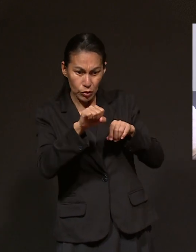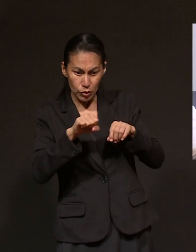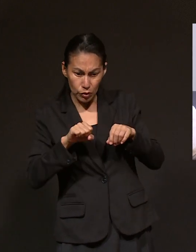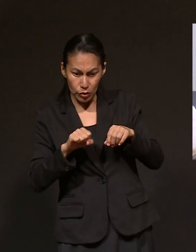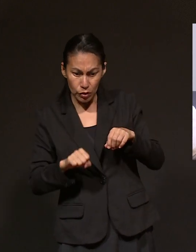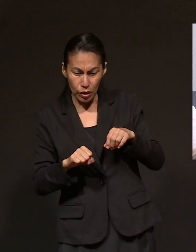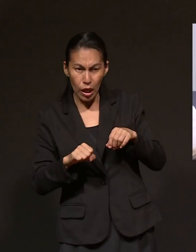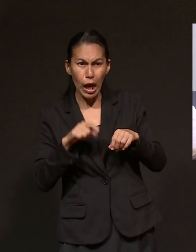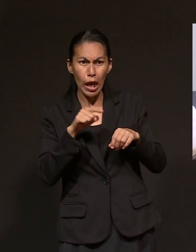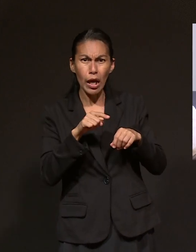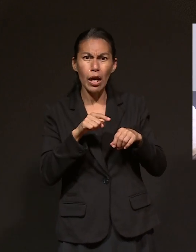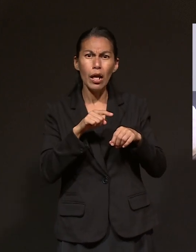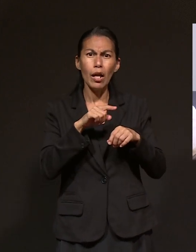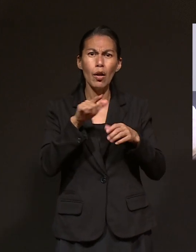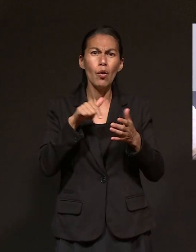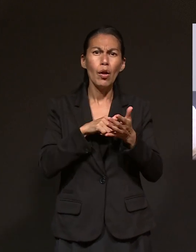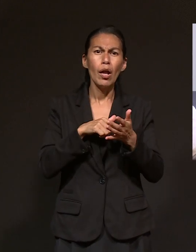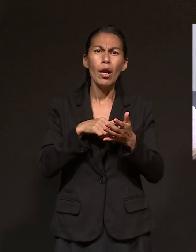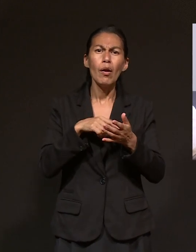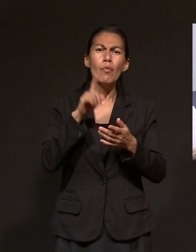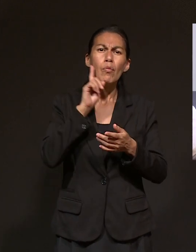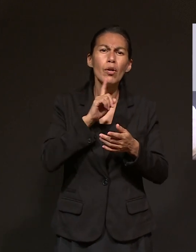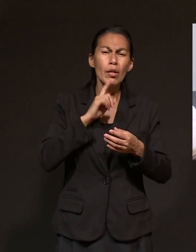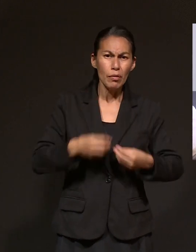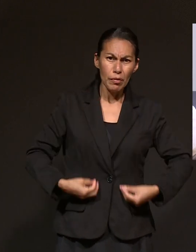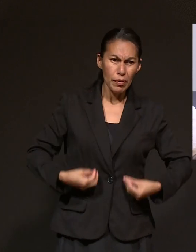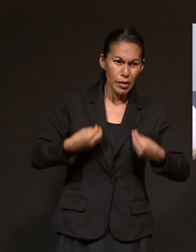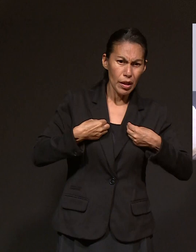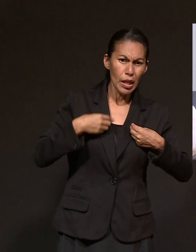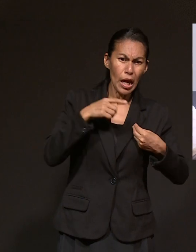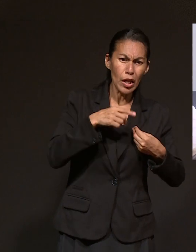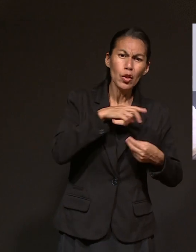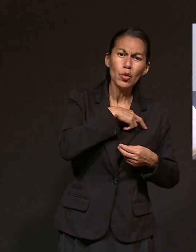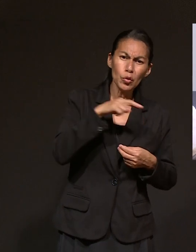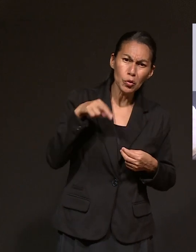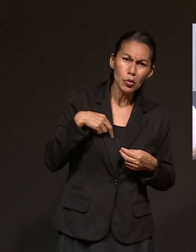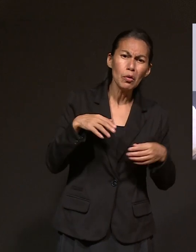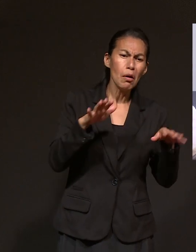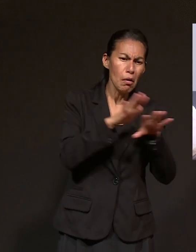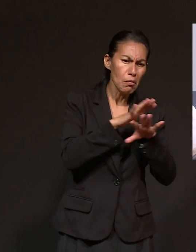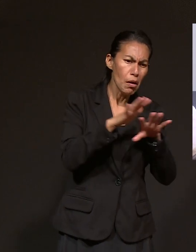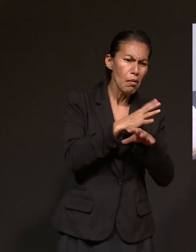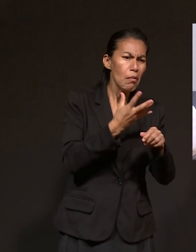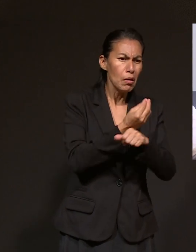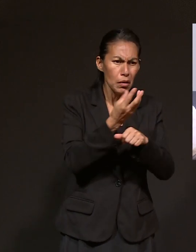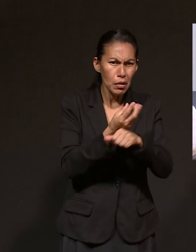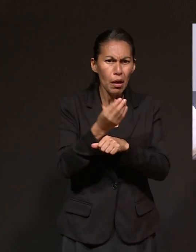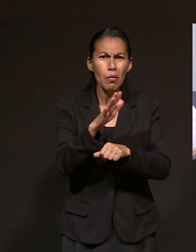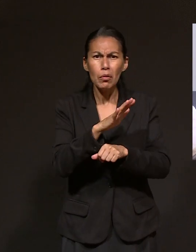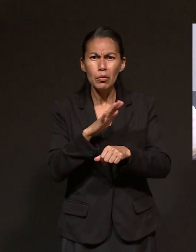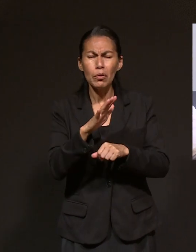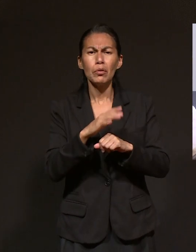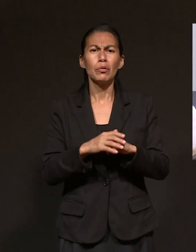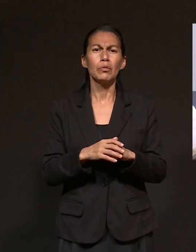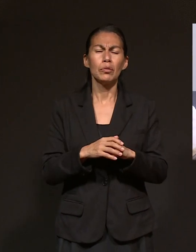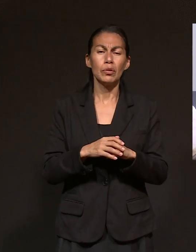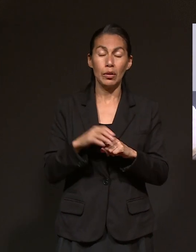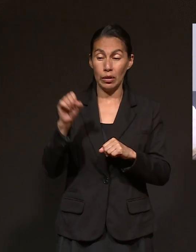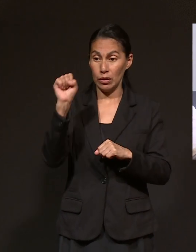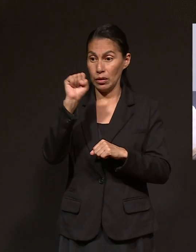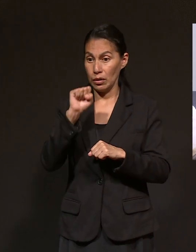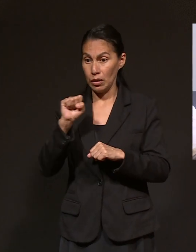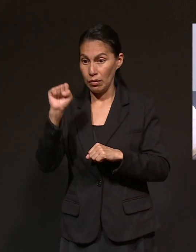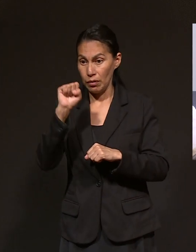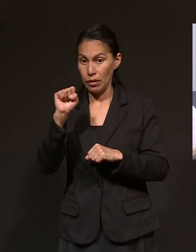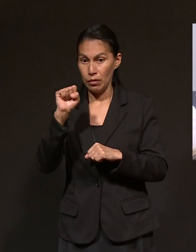¿cómo se puede decir? De los dormitorios de las mujeres, ahí. Estuvimos trabajando ahí en los cajones, los rieles y todo bien de lunes a